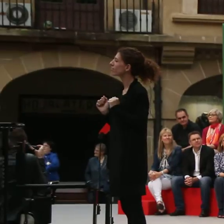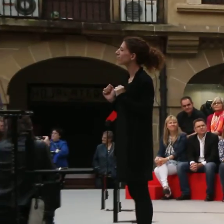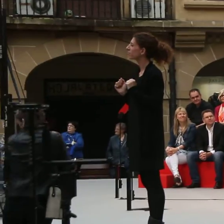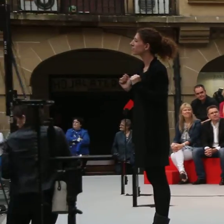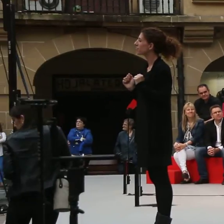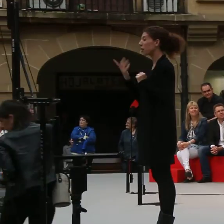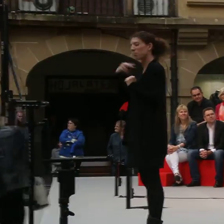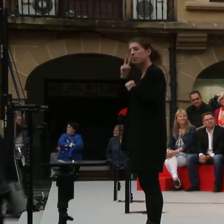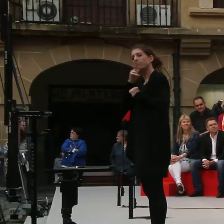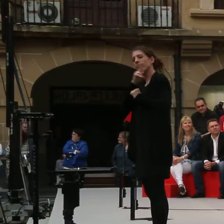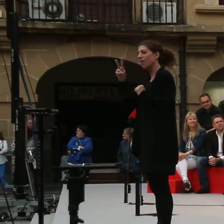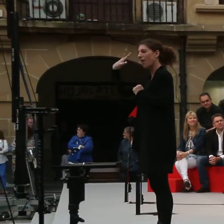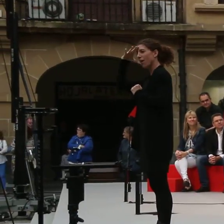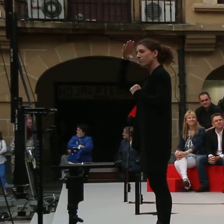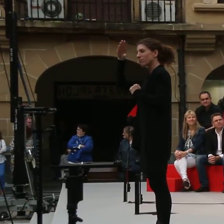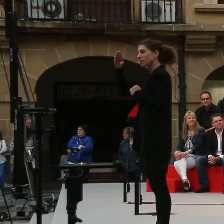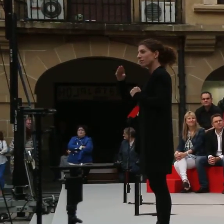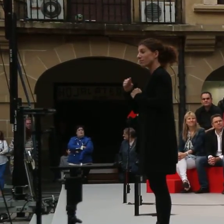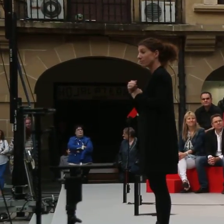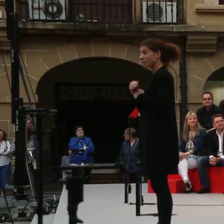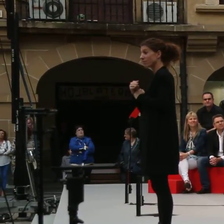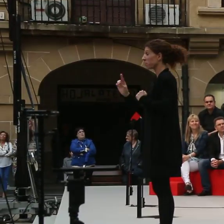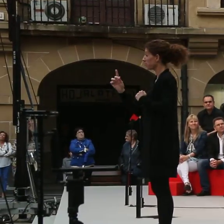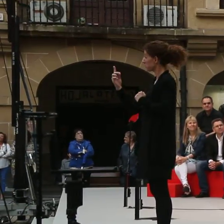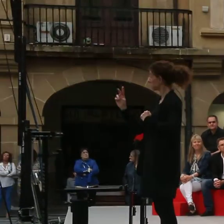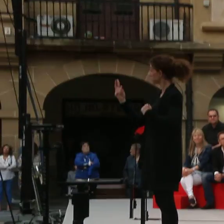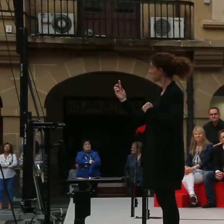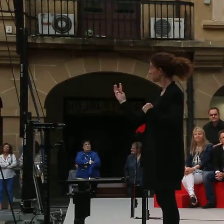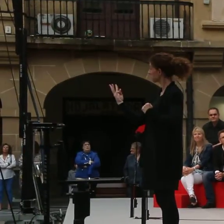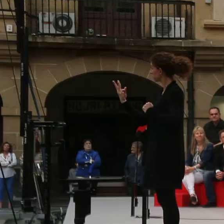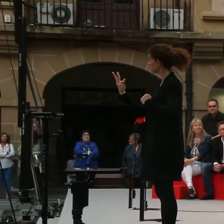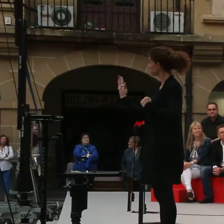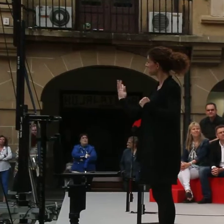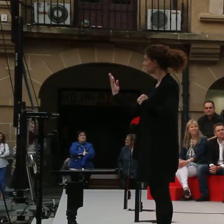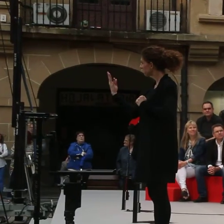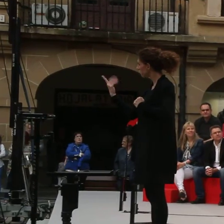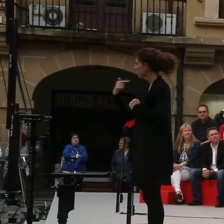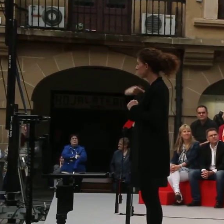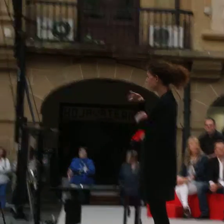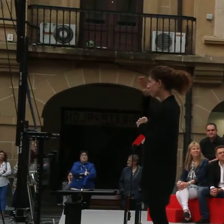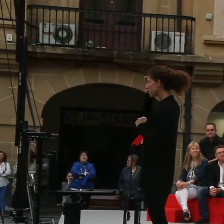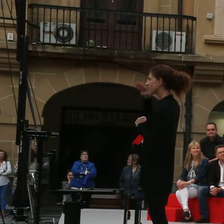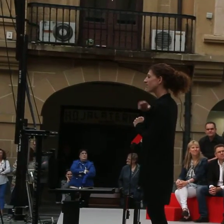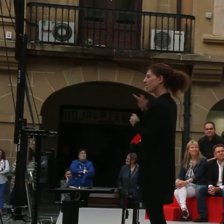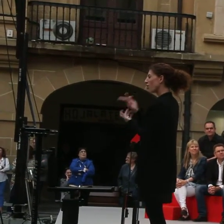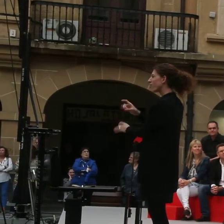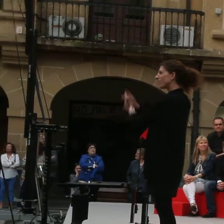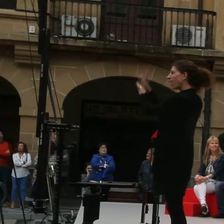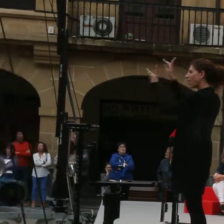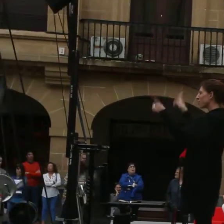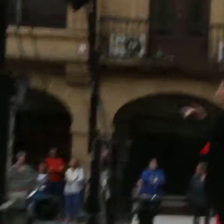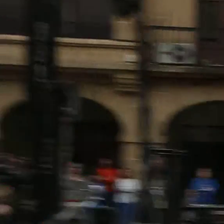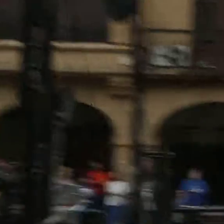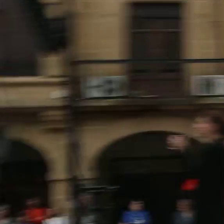dizu. Eta nire aurretik hitz egin dutenei entzun ondoren, nik argi daukat gauza bat.